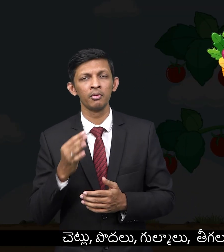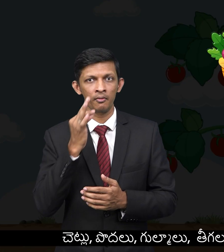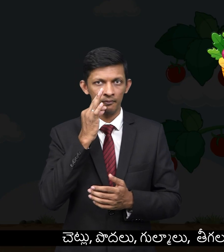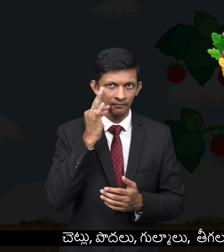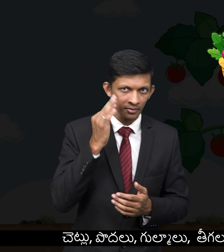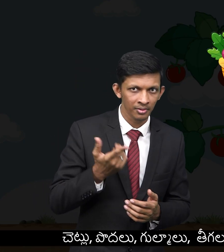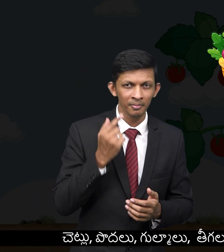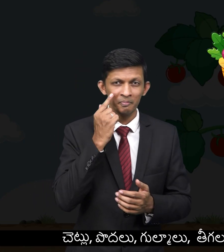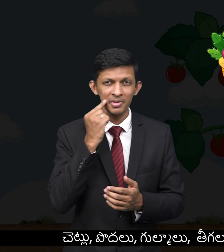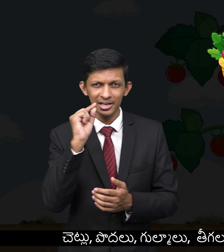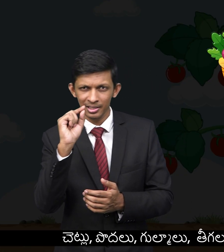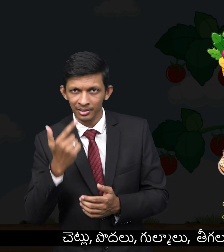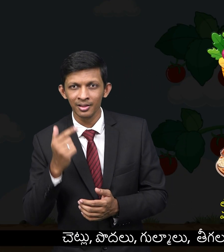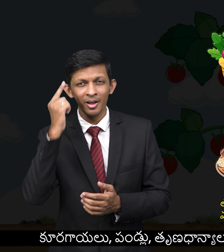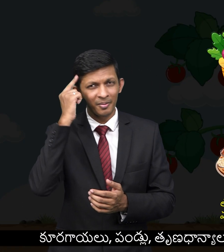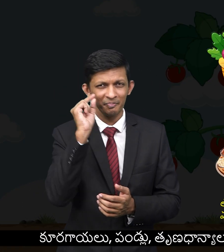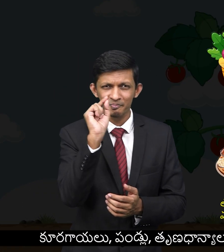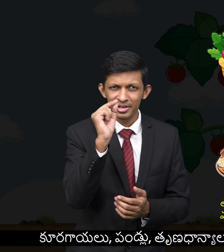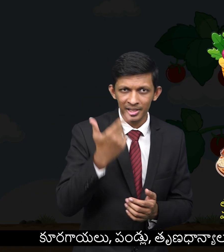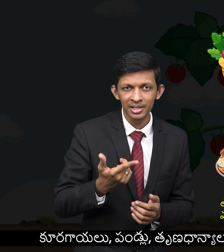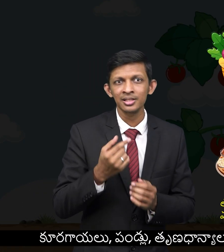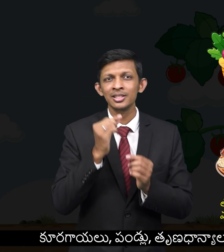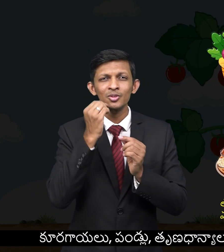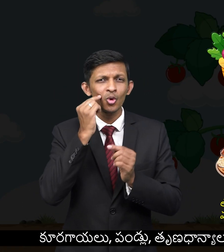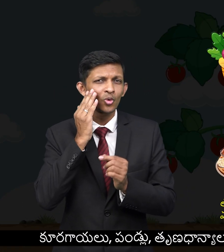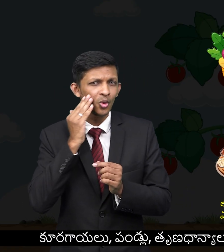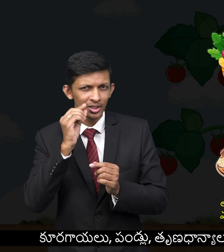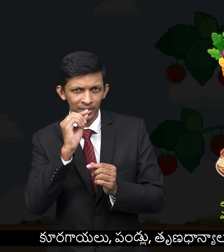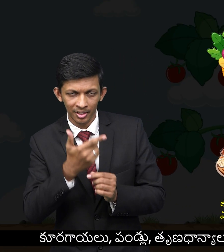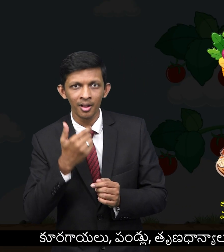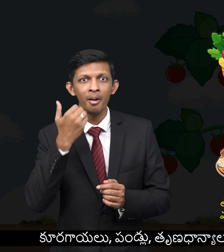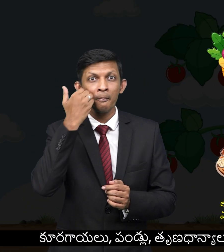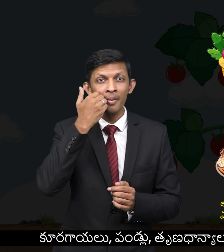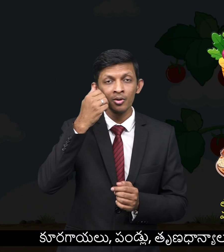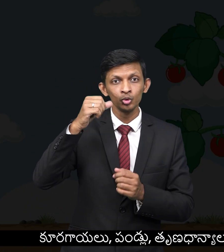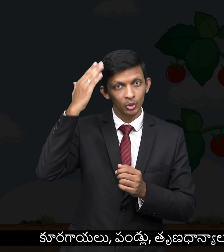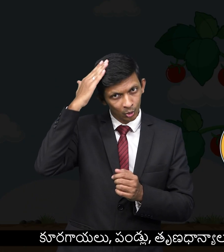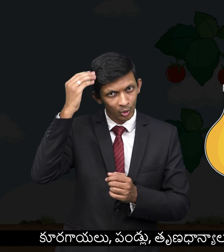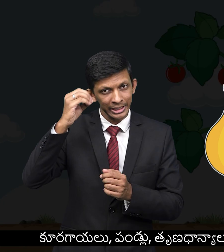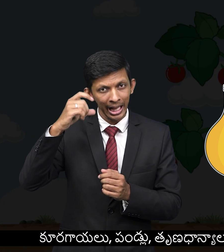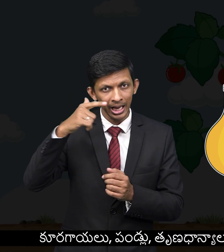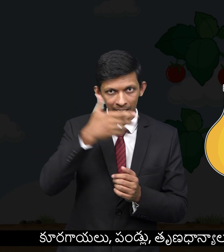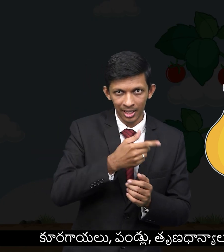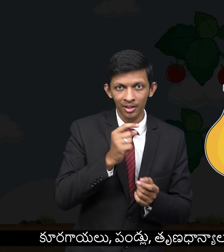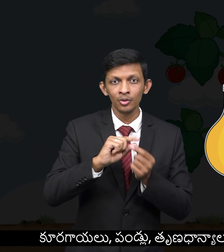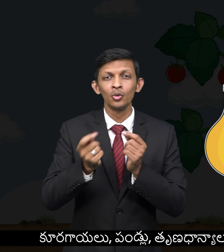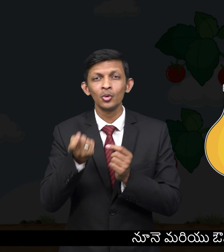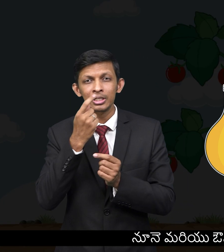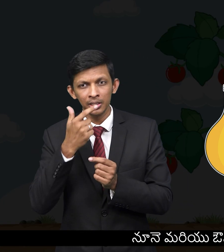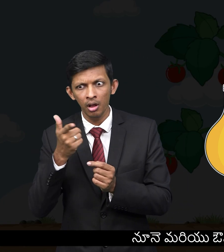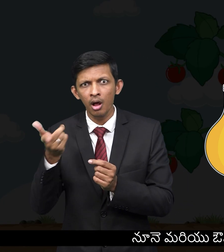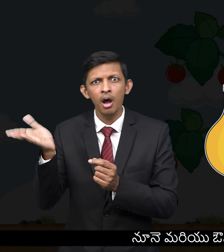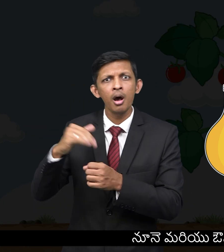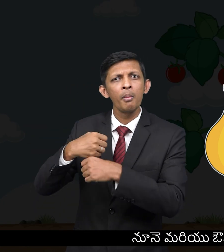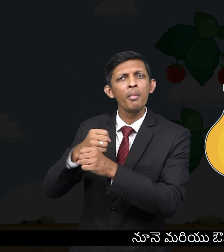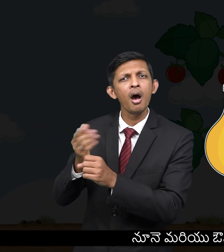గుల్మాలు, తీగలు మరియు లతల నుండి కూరగాయలు, పండ్లు, తృణధాన్యాలు, పుష్పధాన్యాలు, సుగంధ ద్రవ్యాలు,